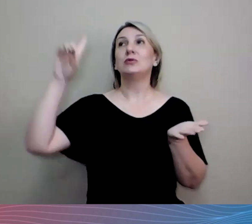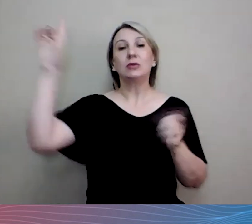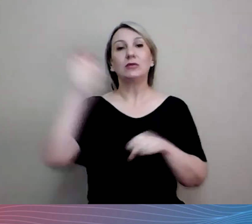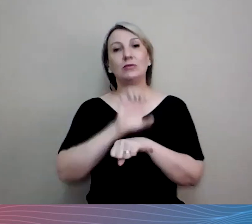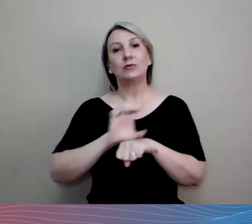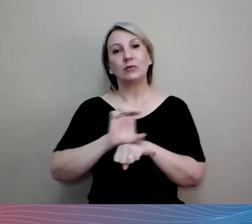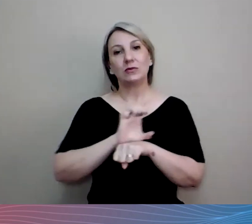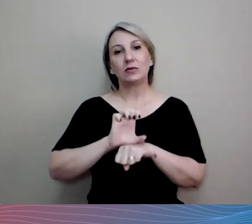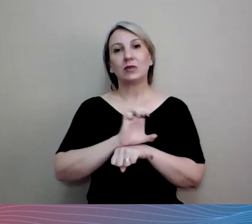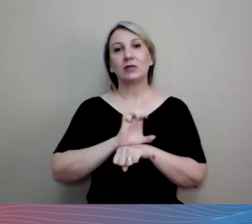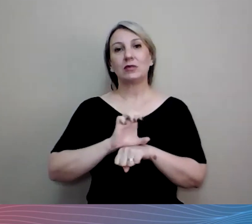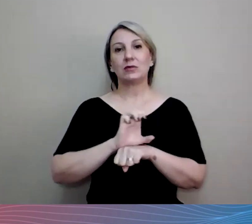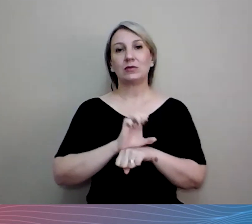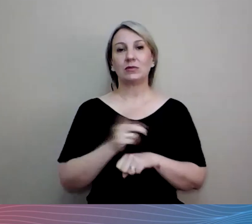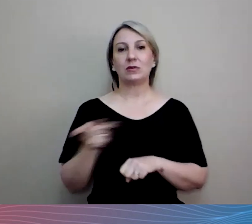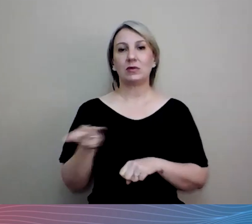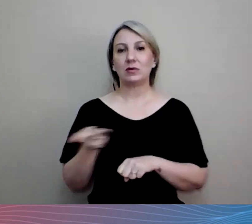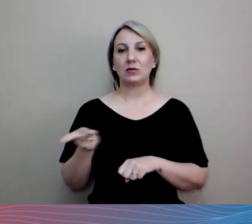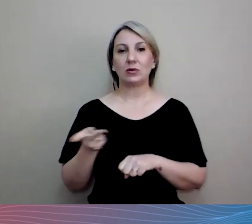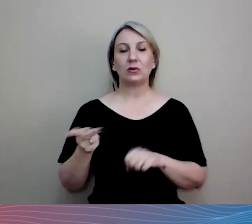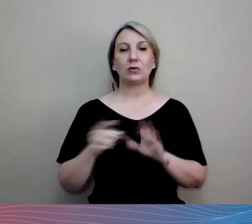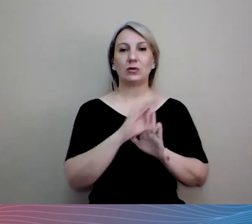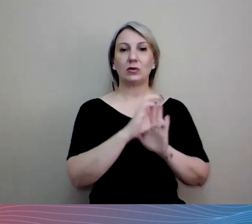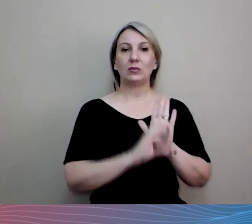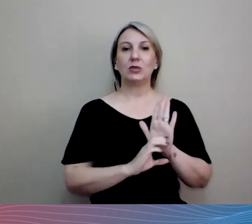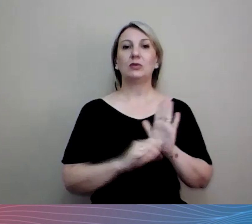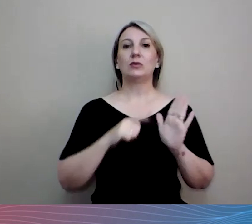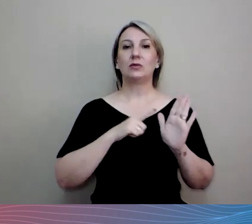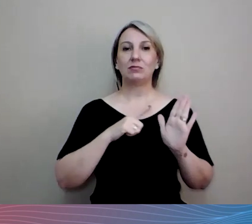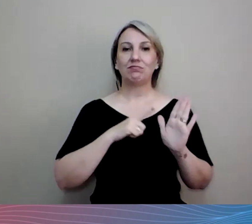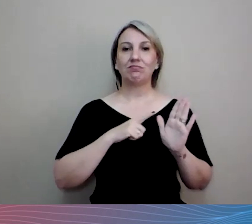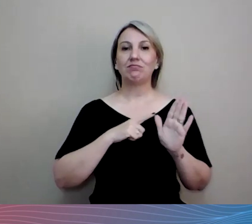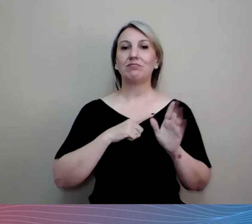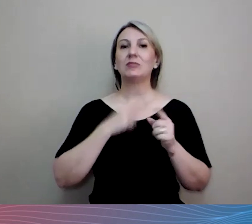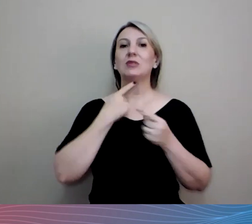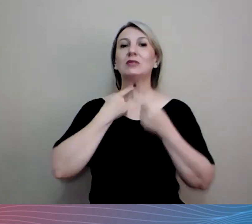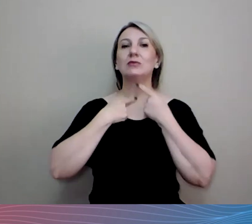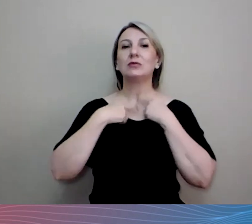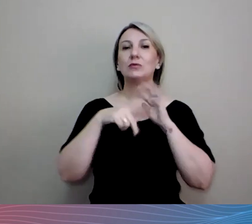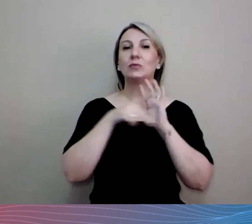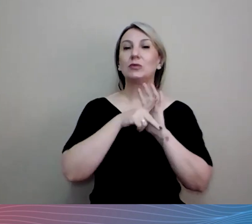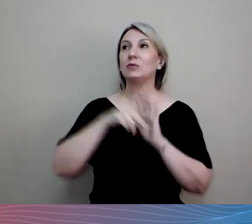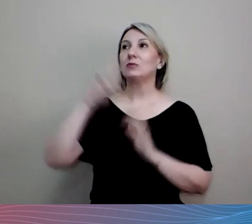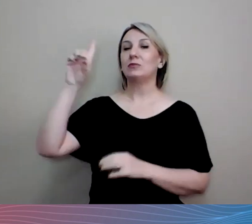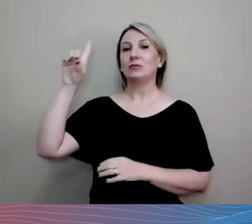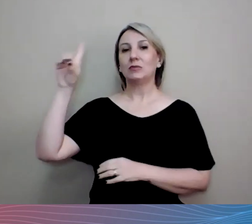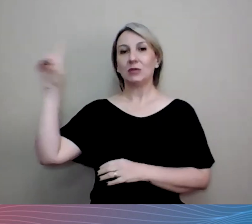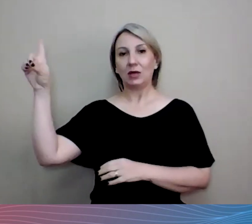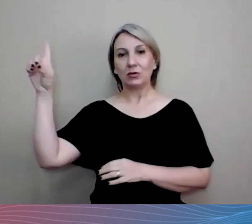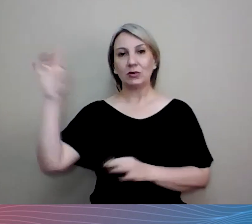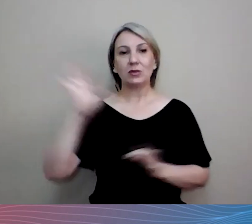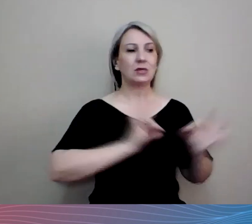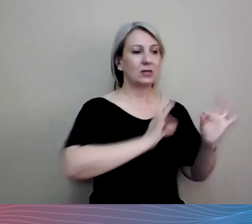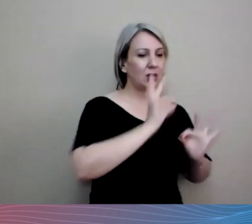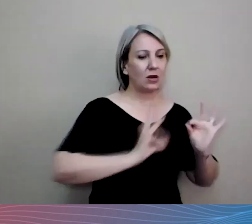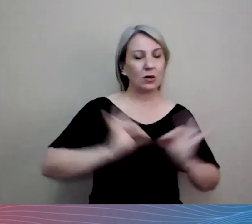nesses dois capítulos contém a vontade de Deus, o seu plano, o seu propósito e